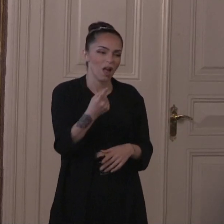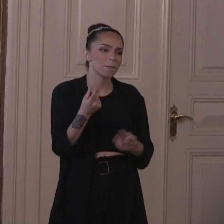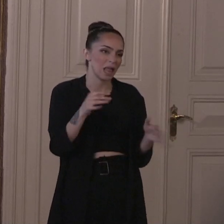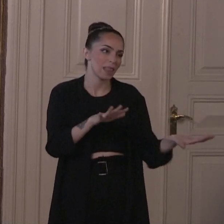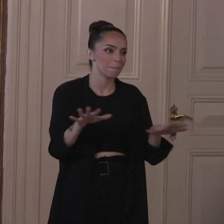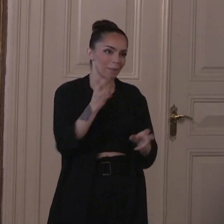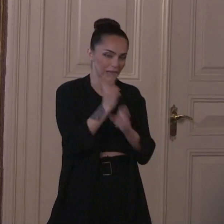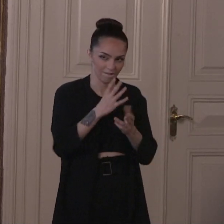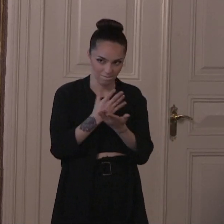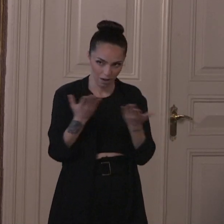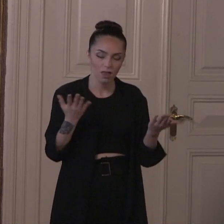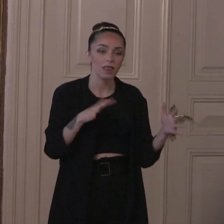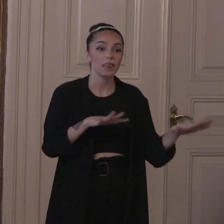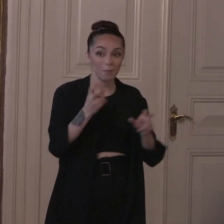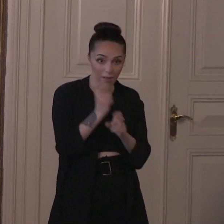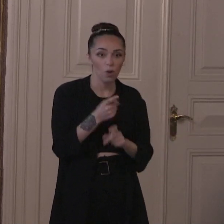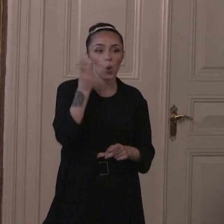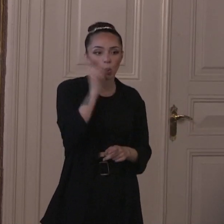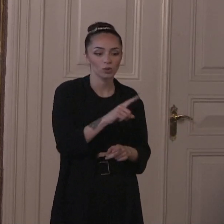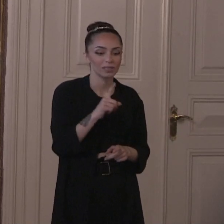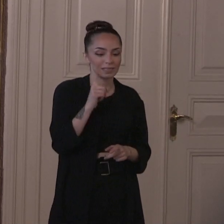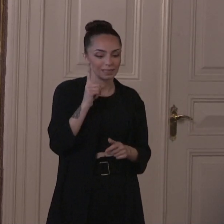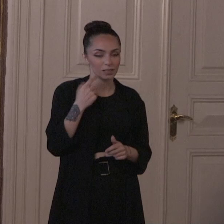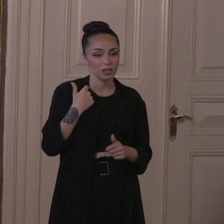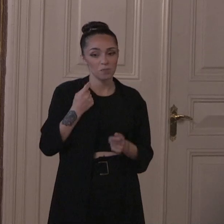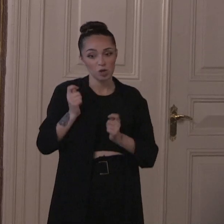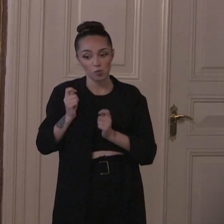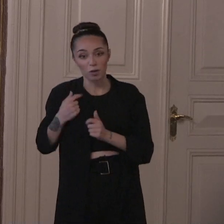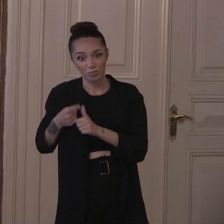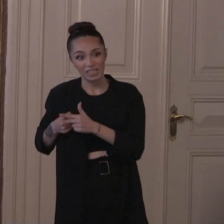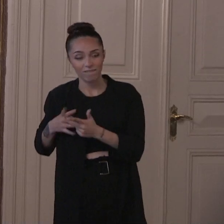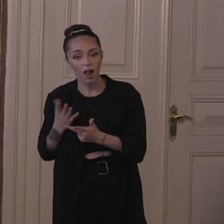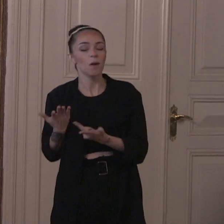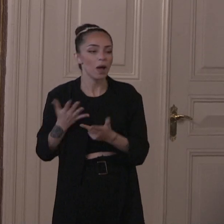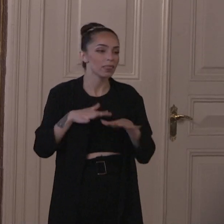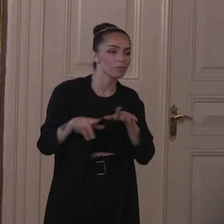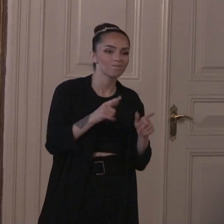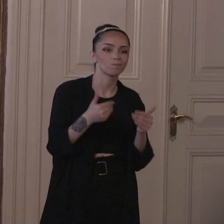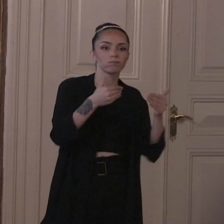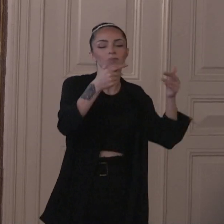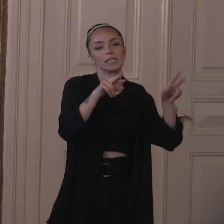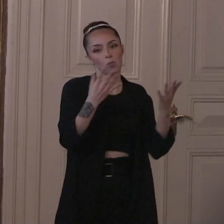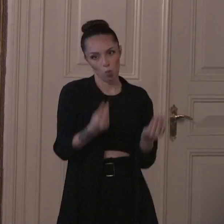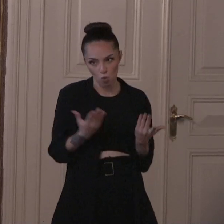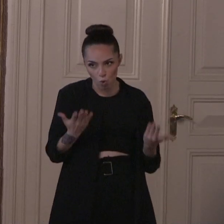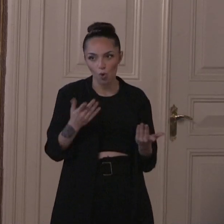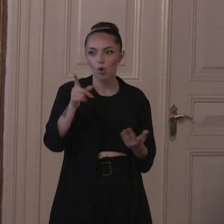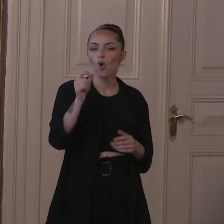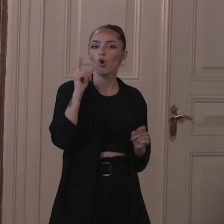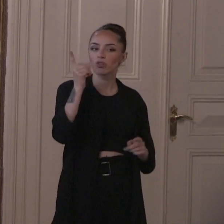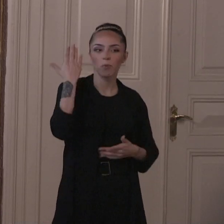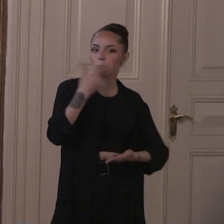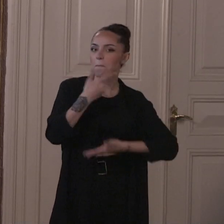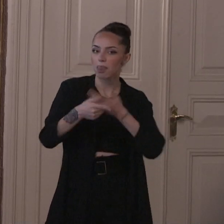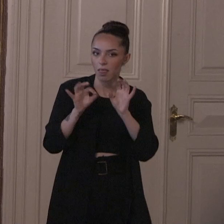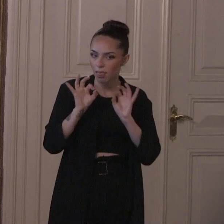sunduğu zorunluluklar bazen önceliklerin sırasını değiştirmeyi gerektiriyor. Bu vesileyle hocamız da bahsetti.